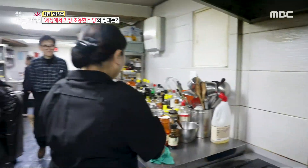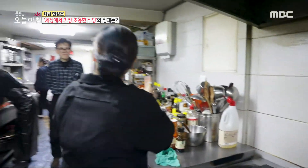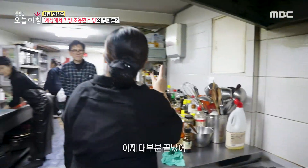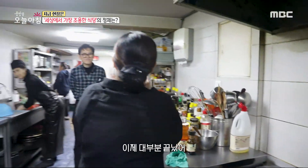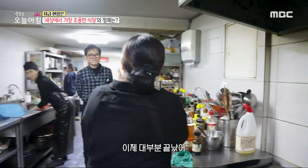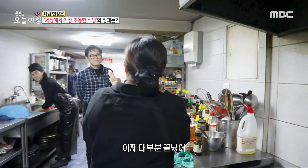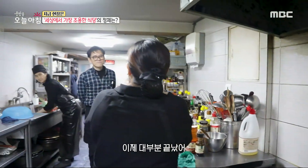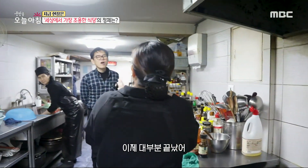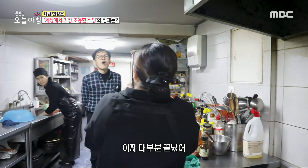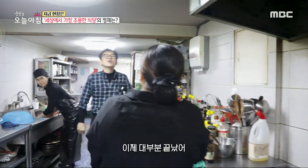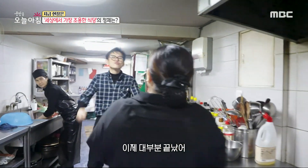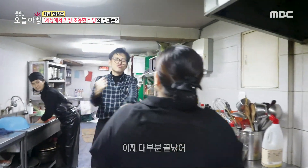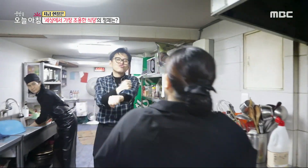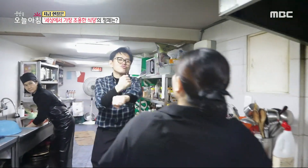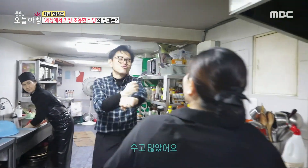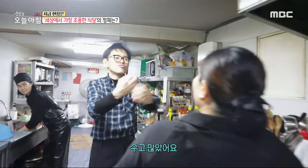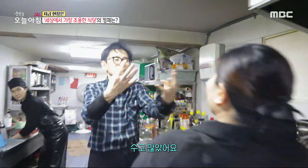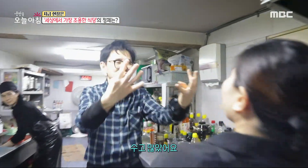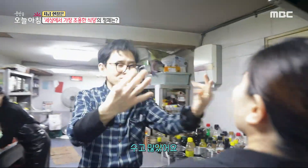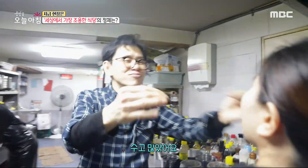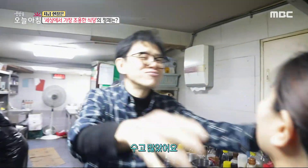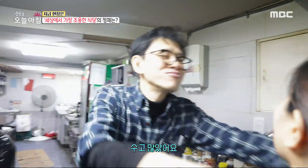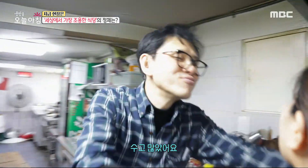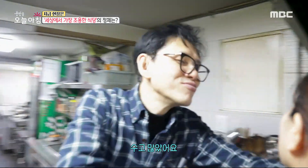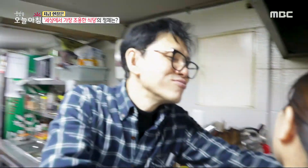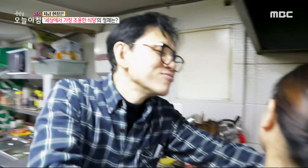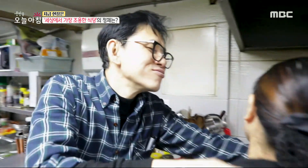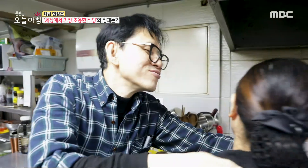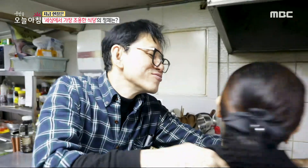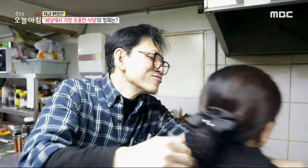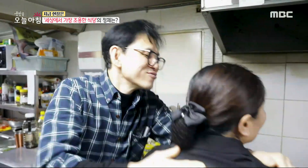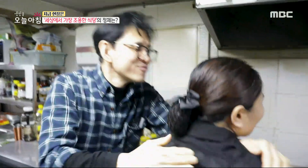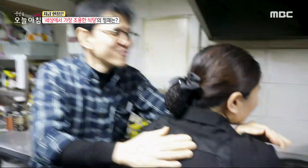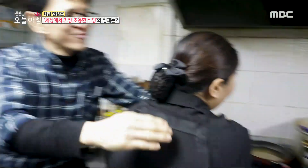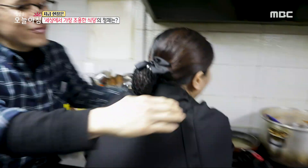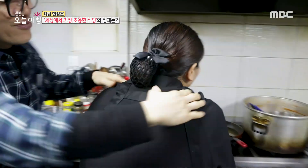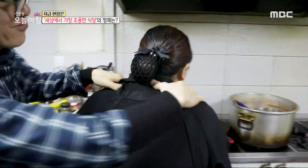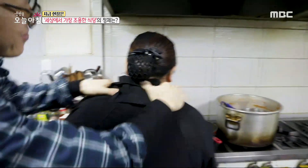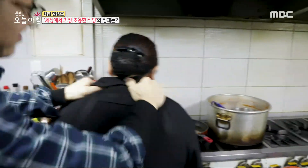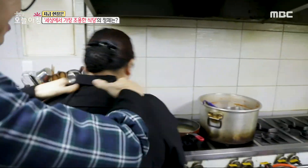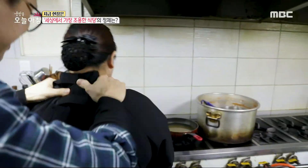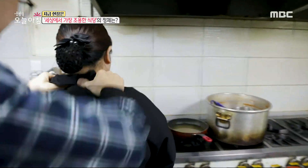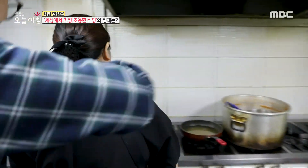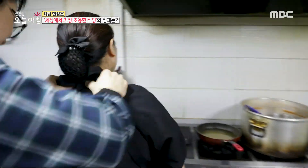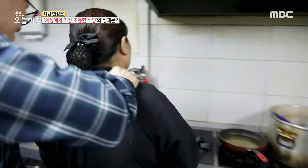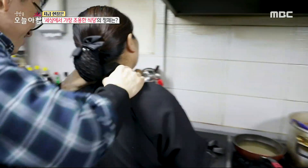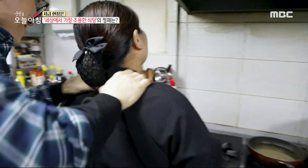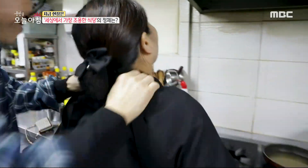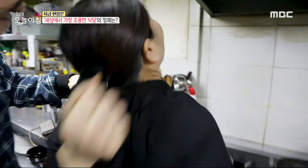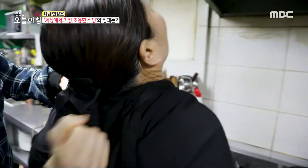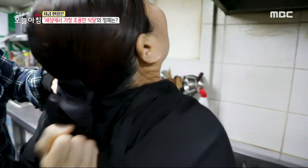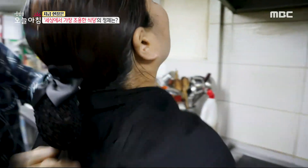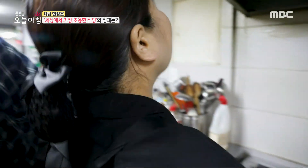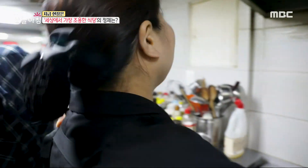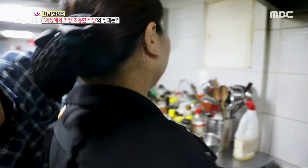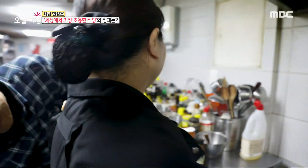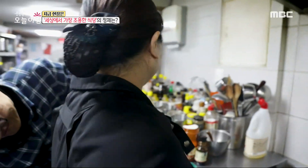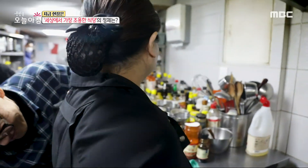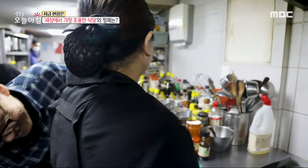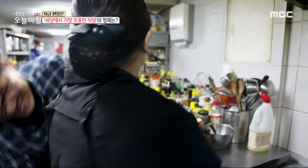대본 끝났어요. 아유, 자, 그래요. 이때 등장하는 인상 좋으신 이분은 누구신가요?